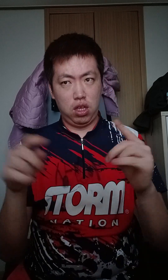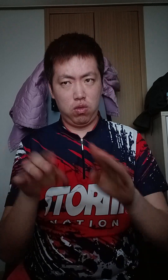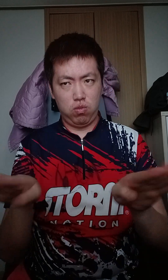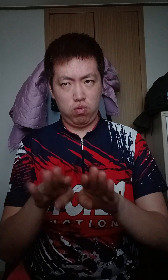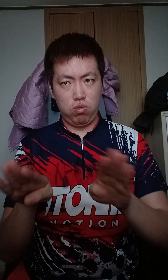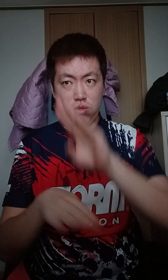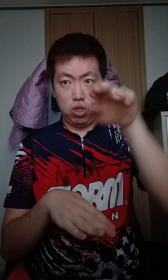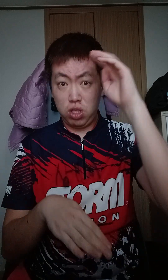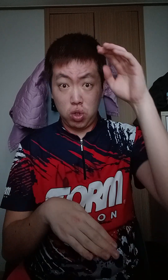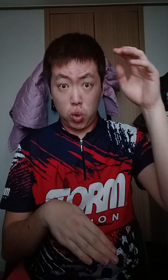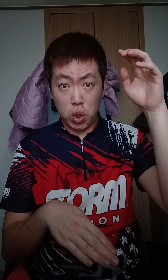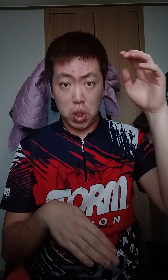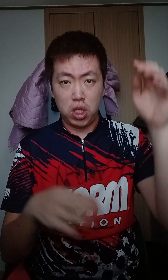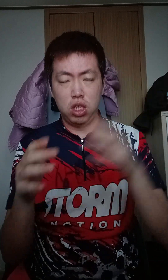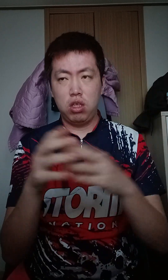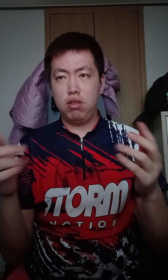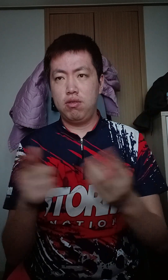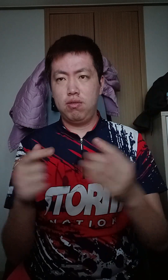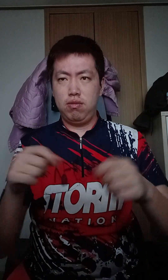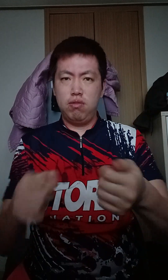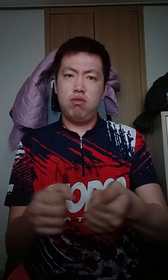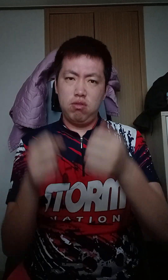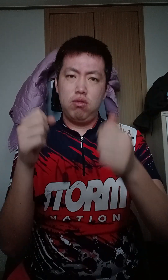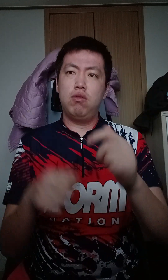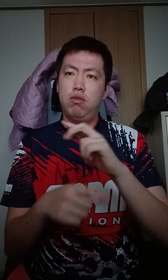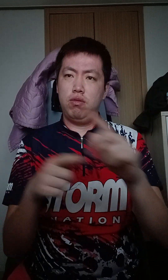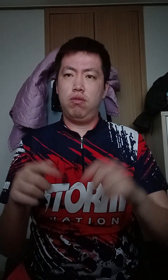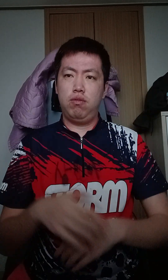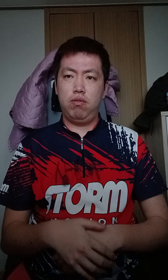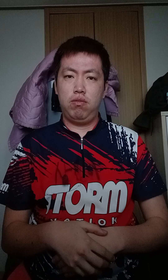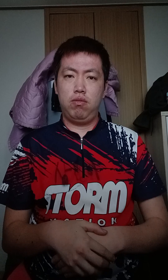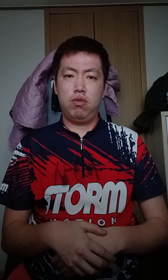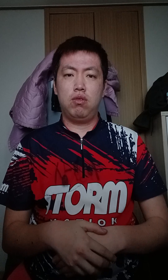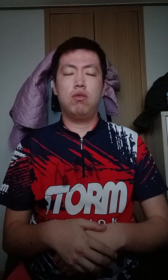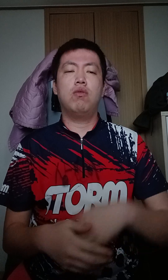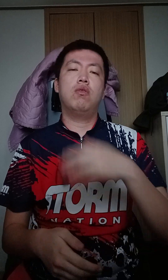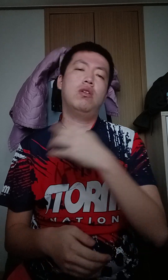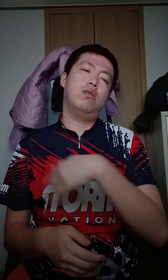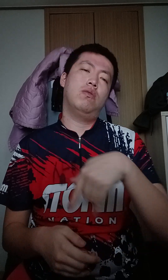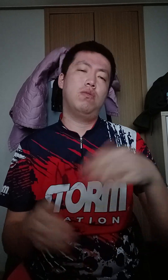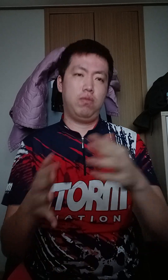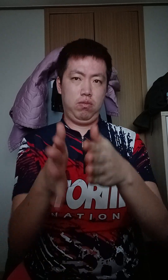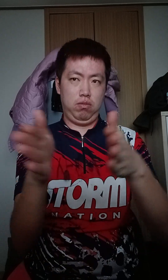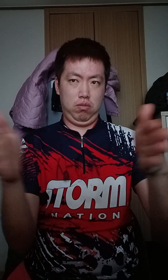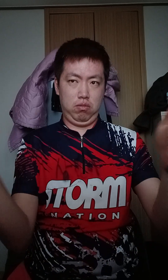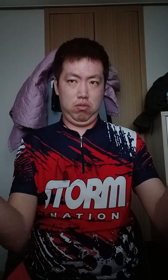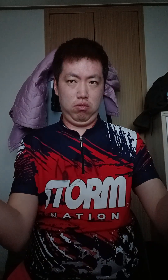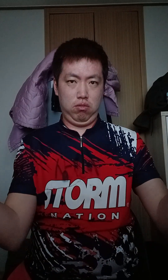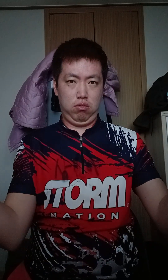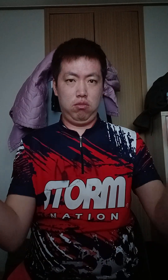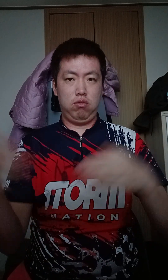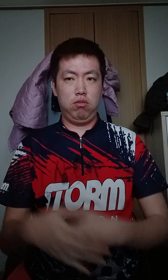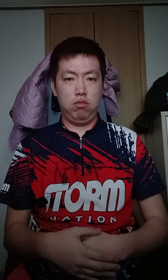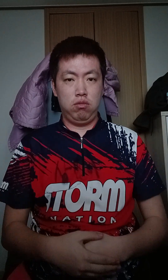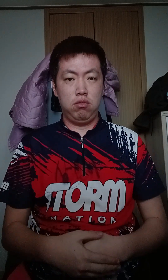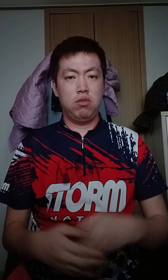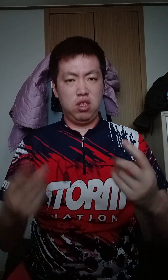옆으로 장애인들을 위한 손잡이가 설치되어 있습니다. 공간도 넓습니다. 휠체어를 탄